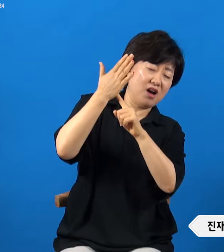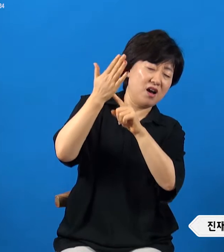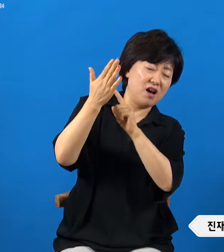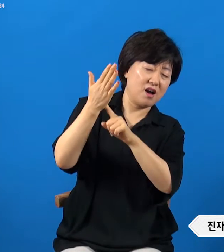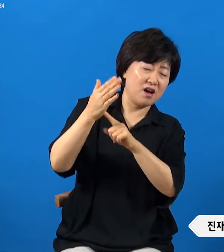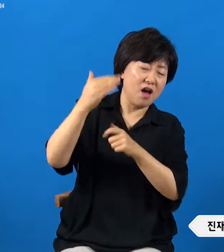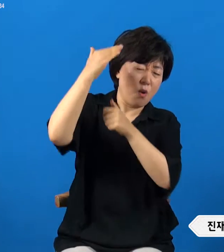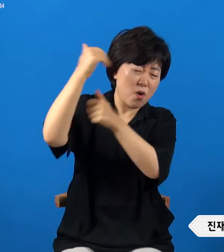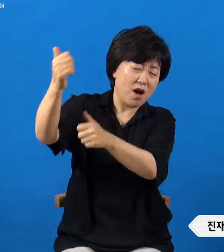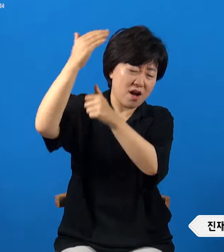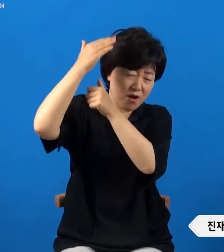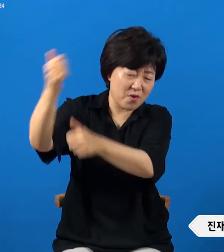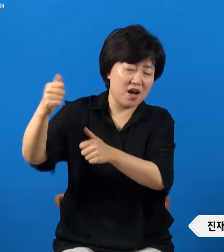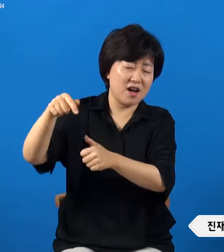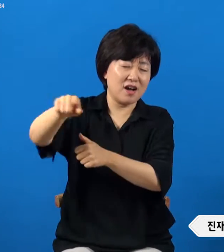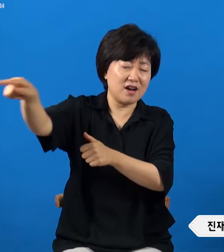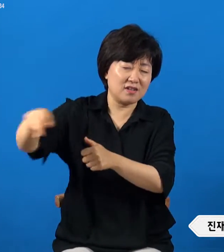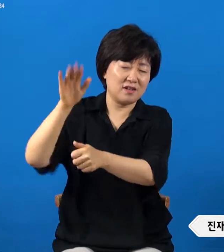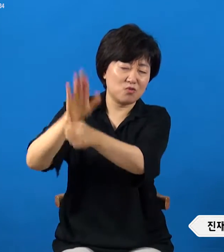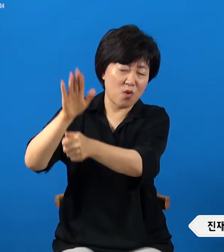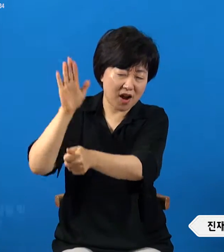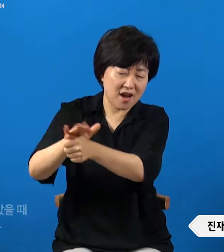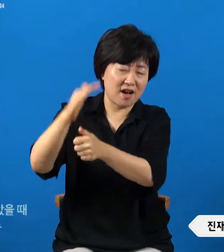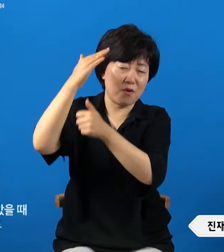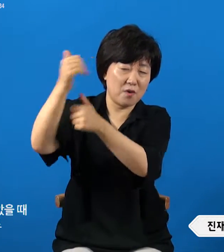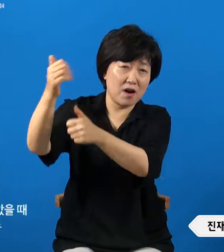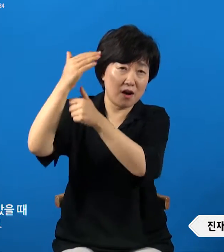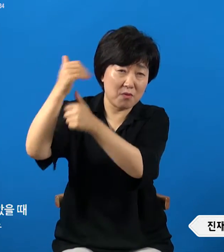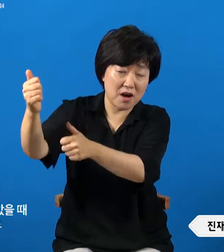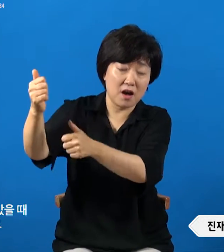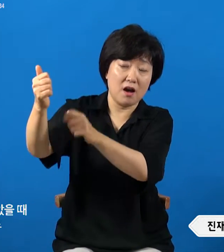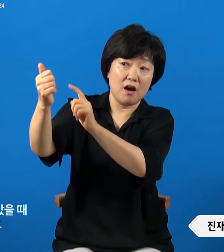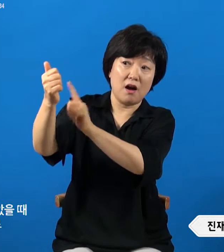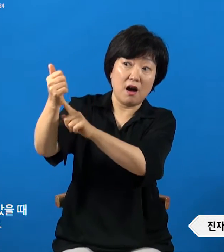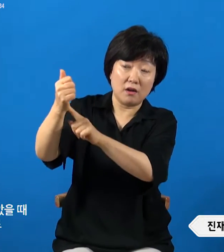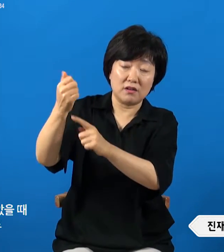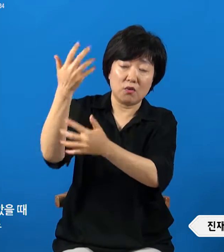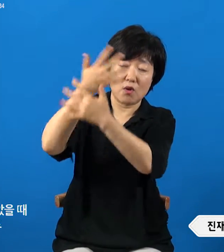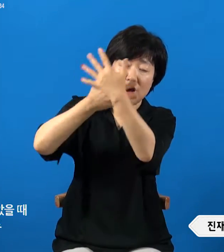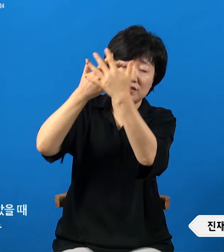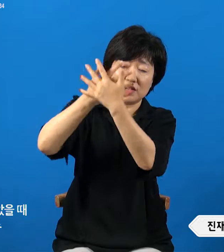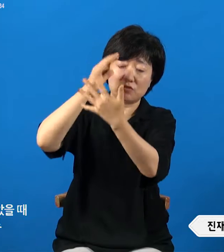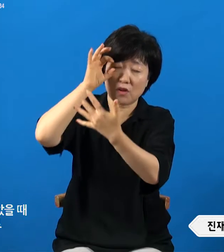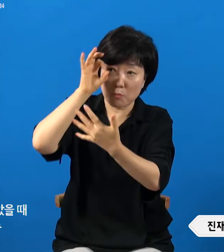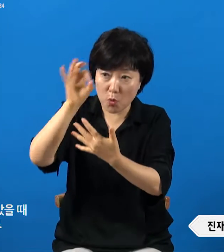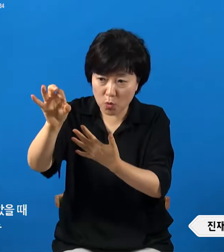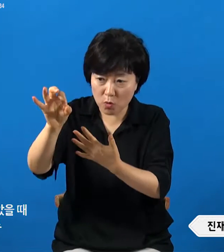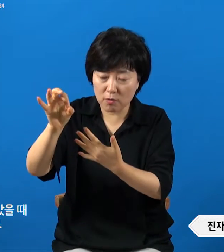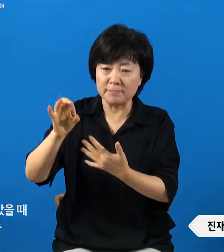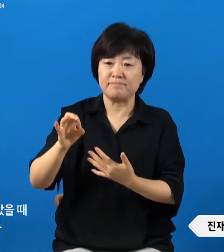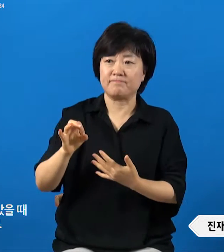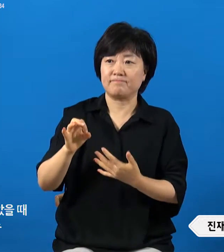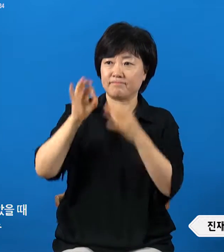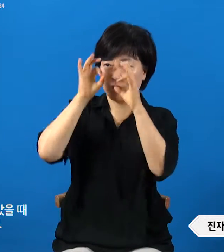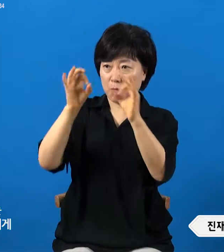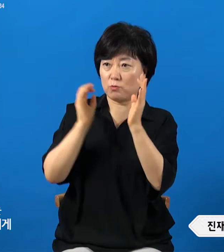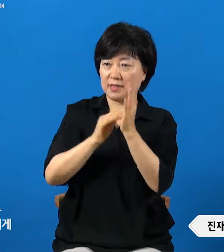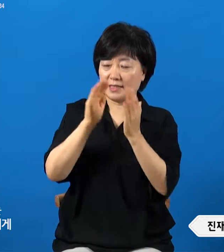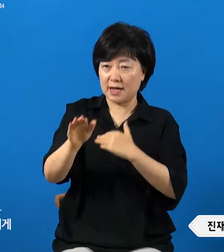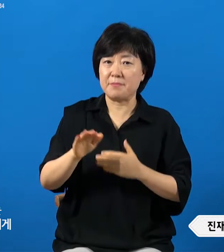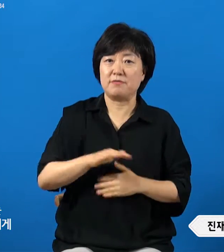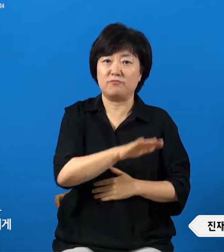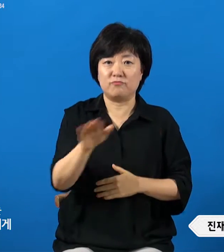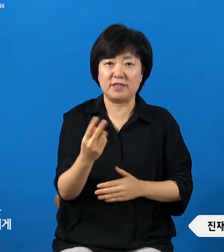장면을 보는 순간 성경은 이렇게 말씀합니다. 바울이 그 환상을 보았을 때 우리가 곧 마게도냐로